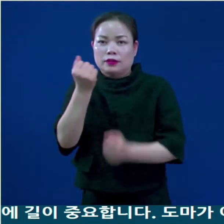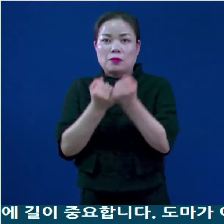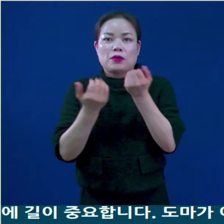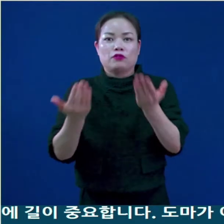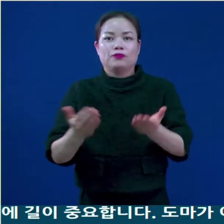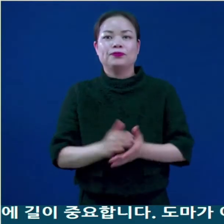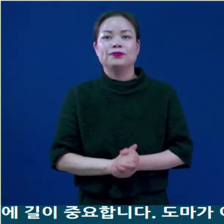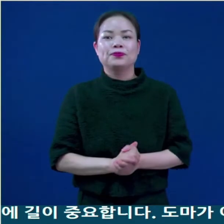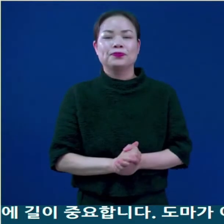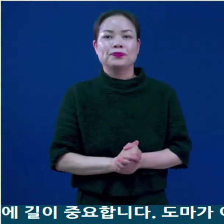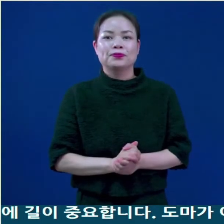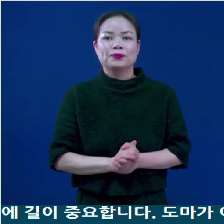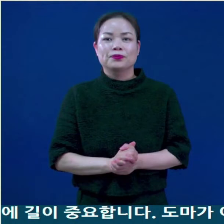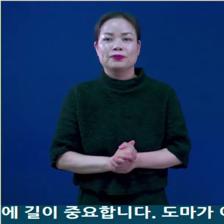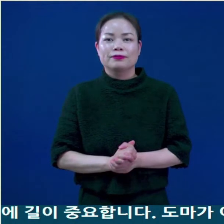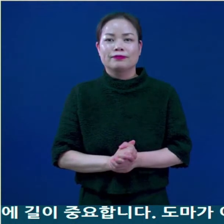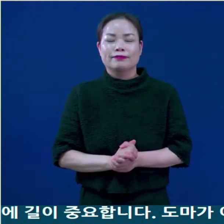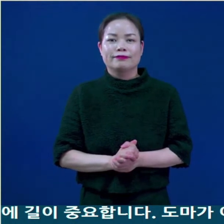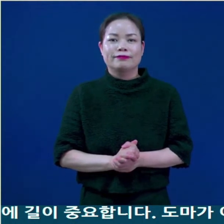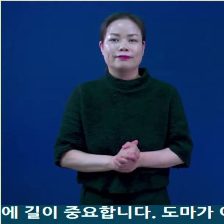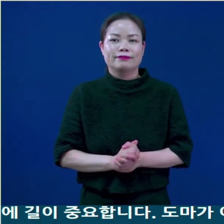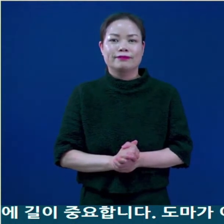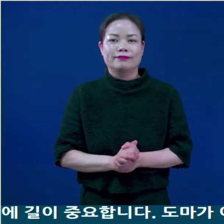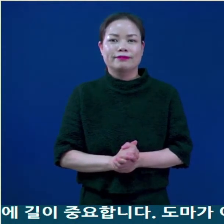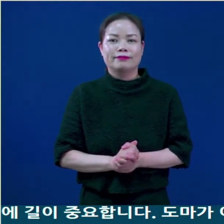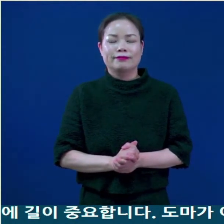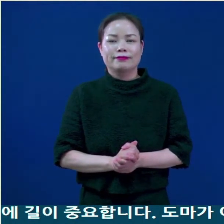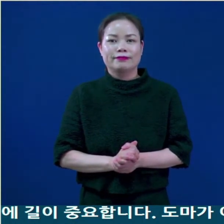겁니다. 자,